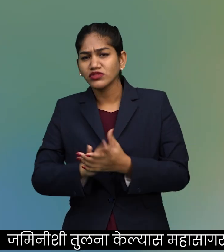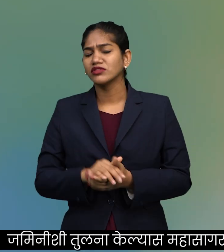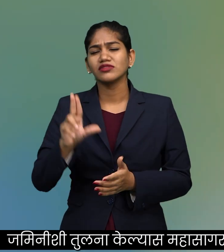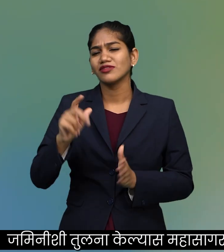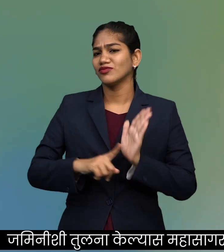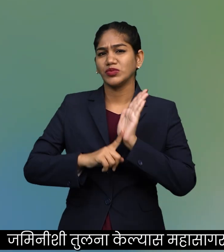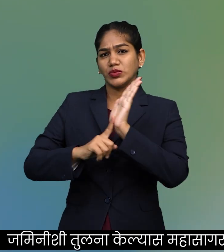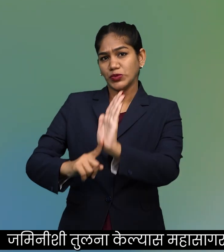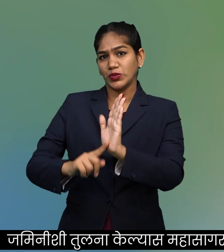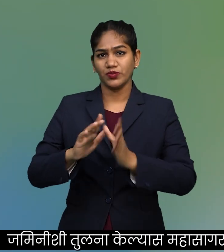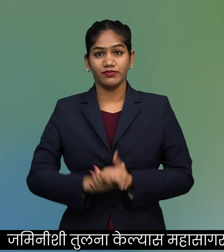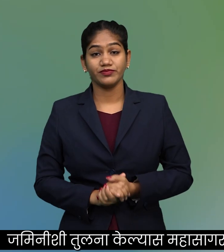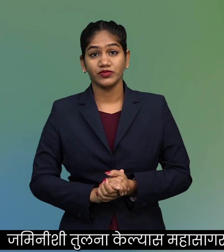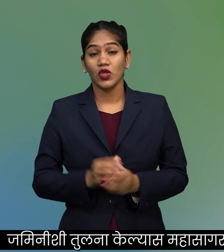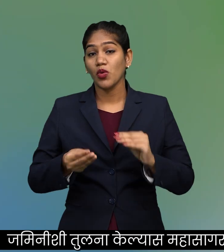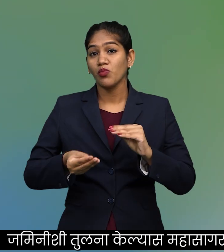फारसा फरक दिसून येत नाही,